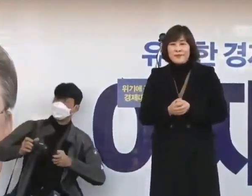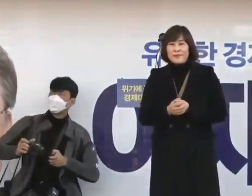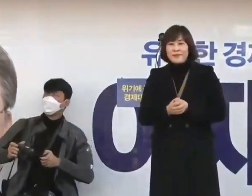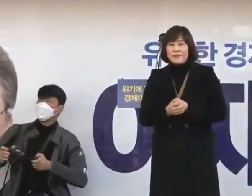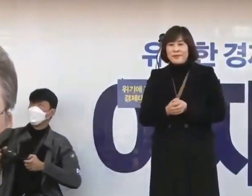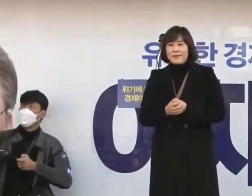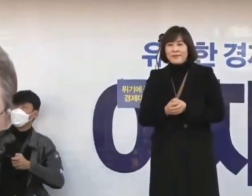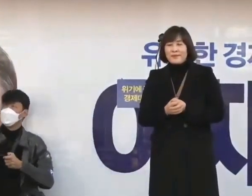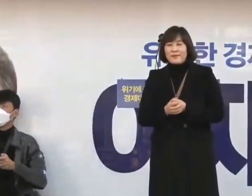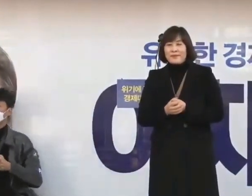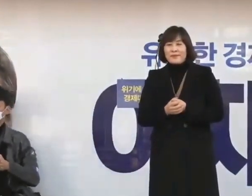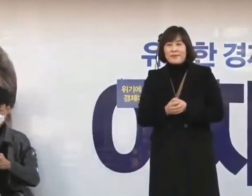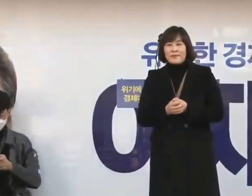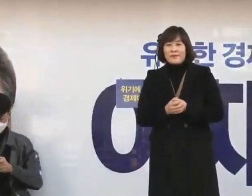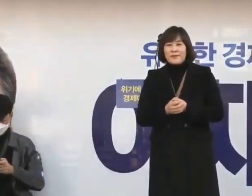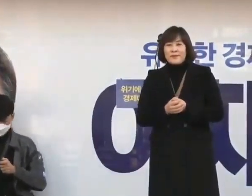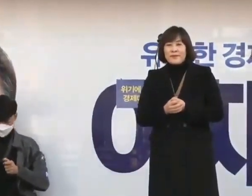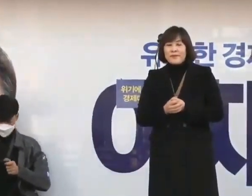여러분,